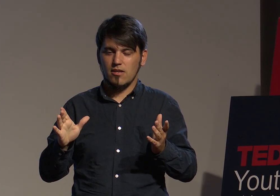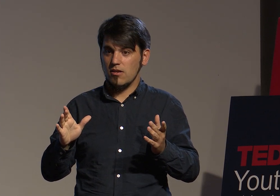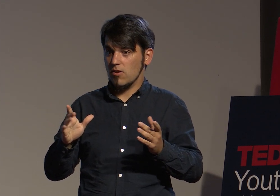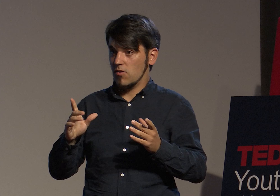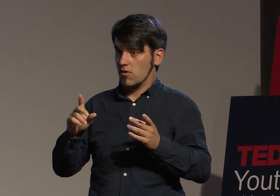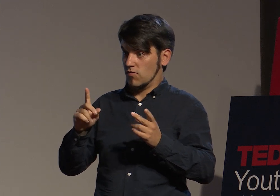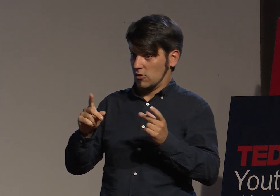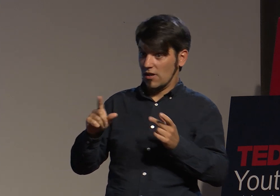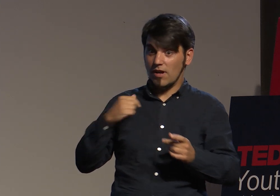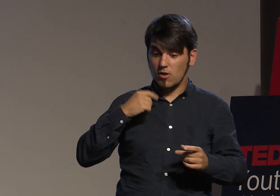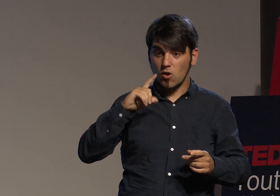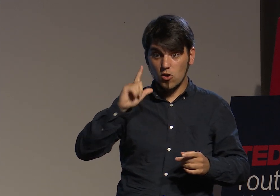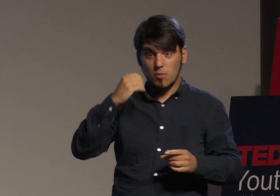Всъщност отношението към мен е, че,